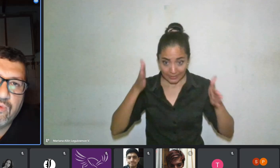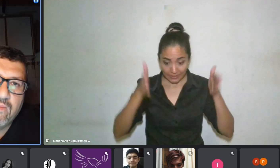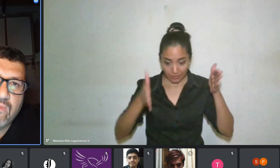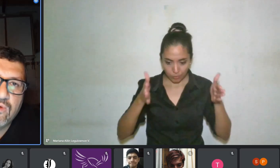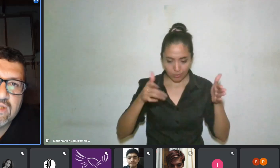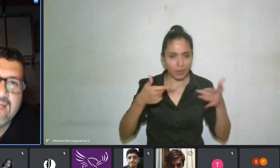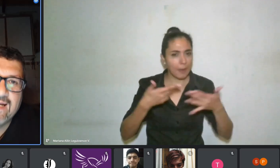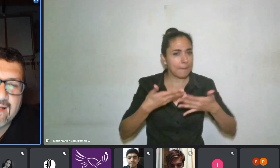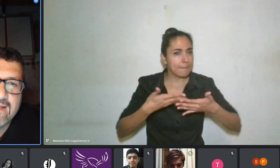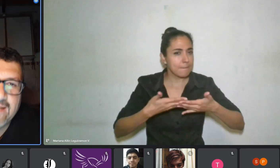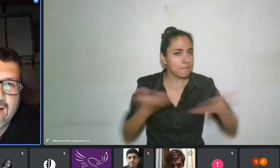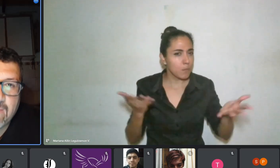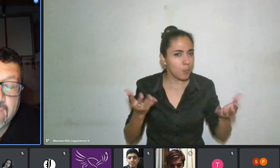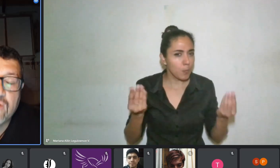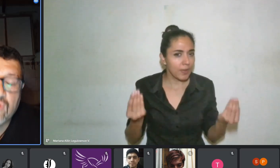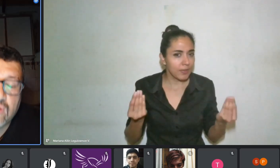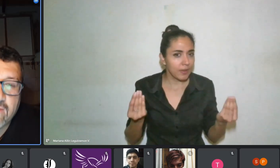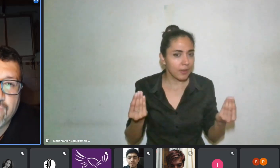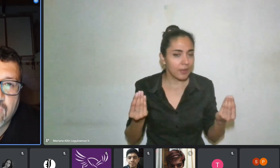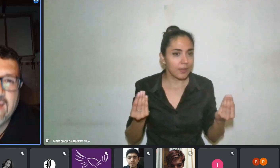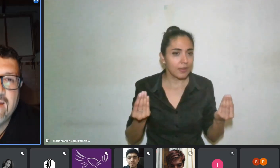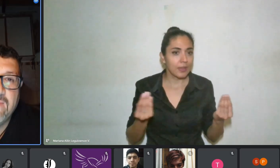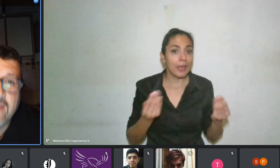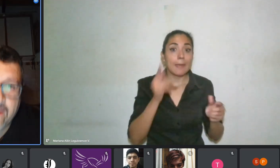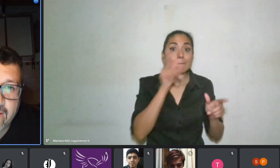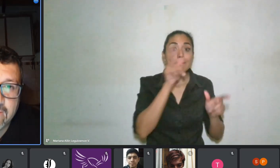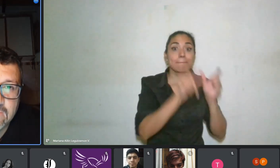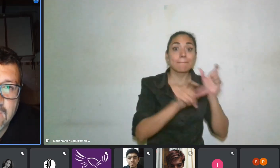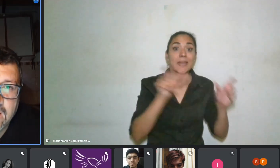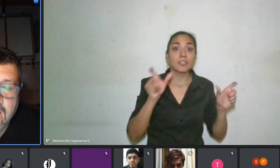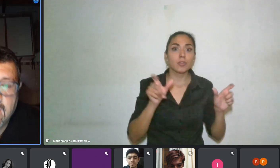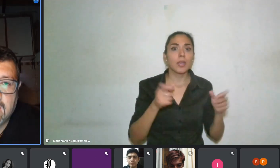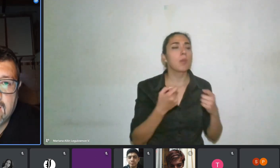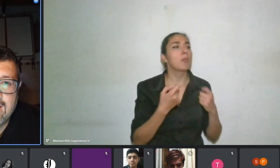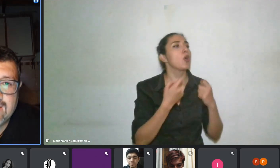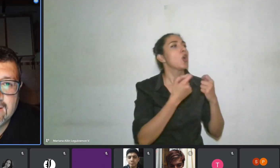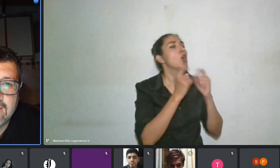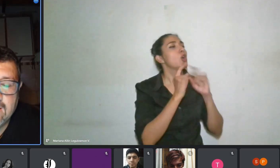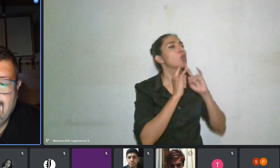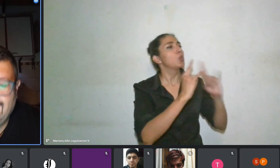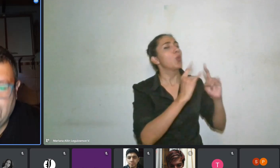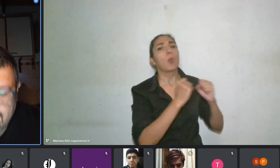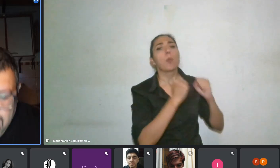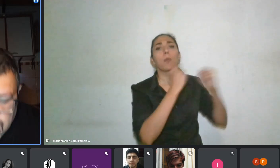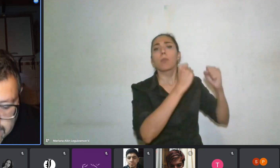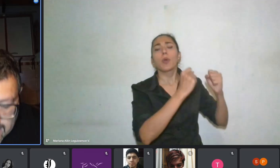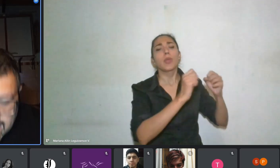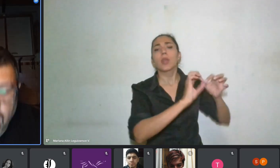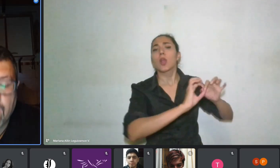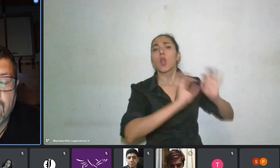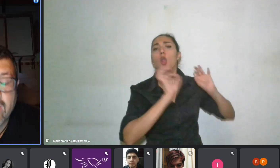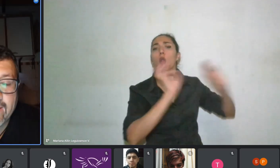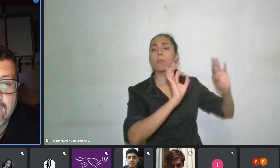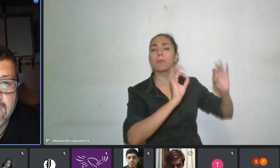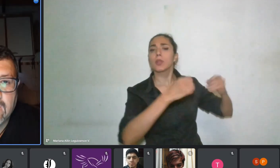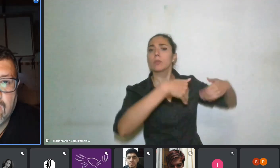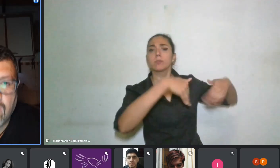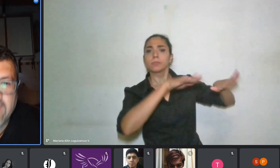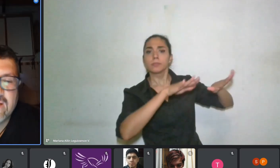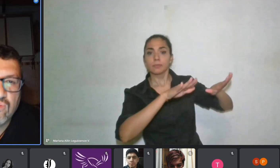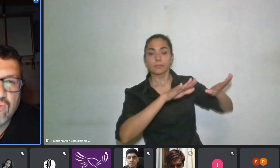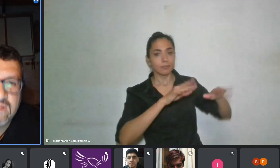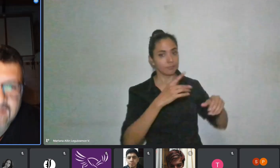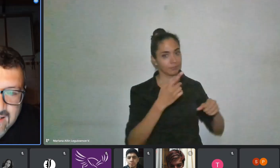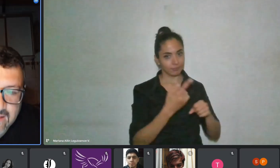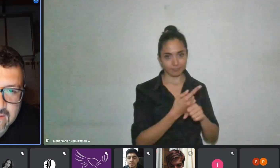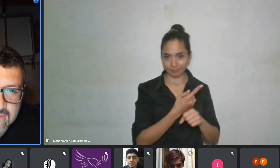no podemos dejar reinar a las personas de forma ilimitada. Es decir, la persona con poder muestra